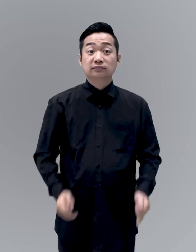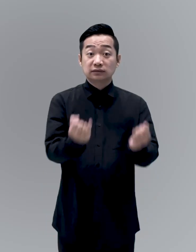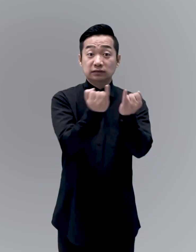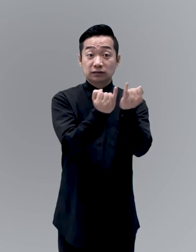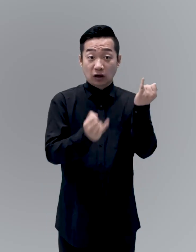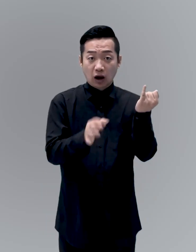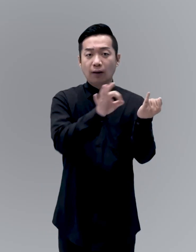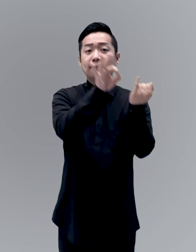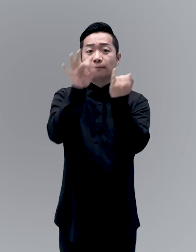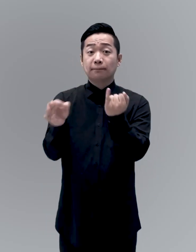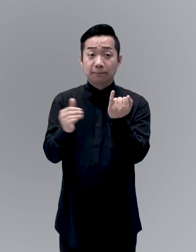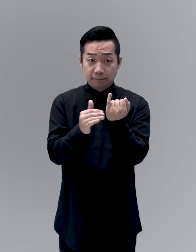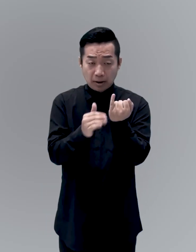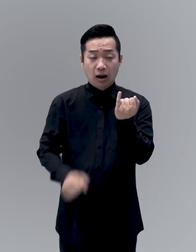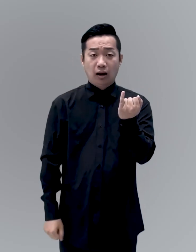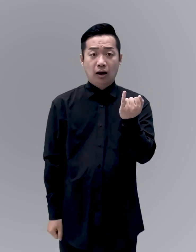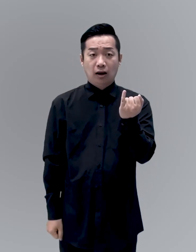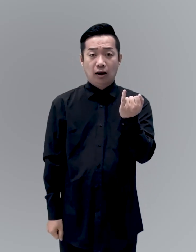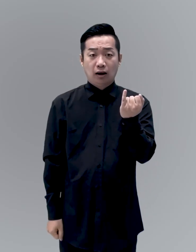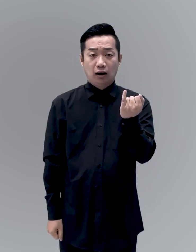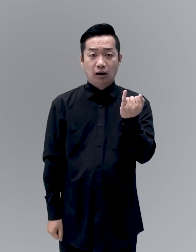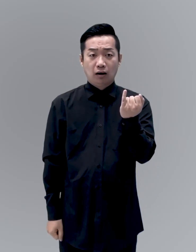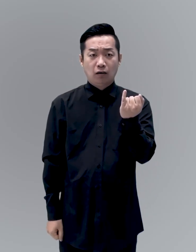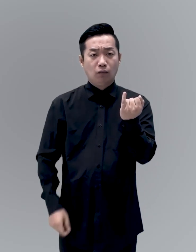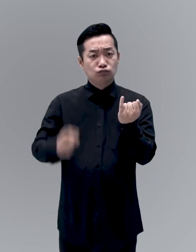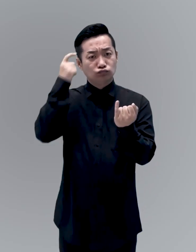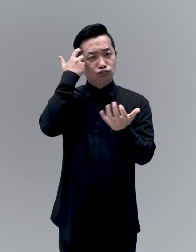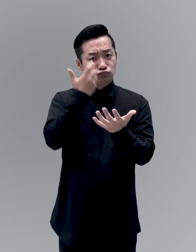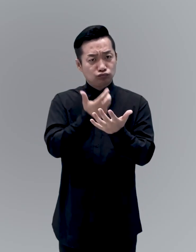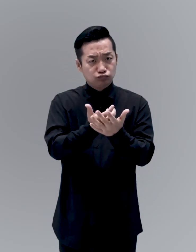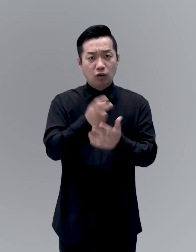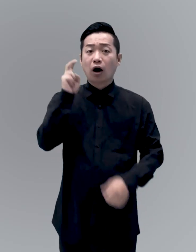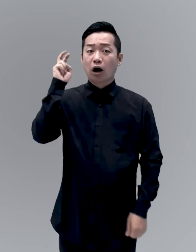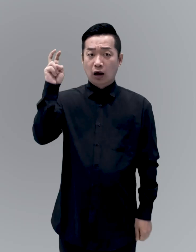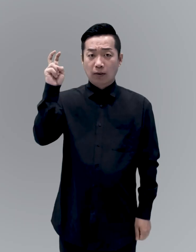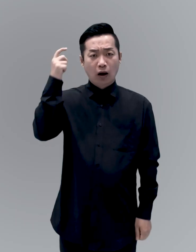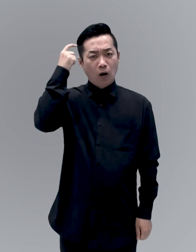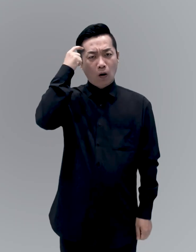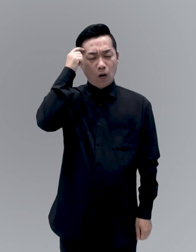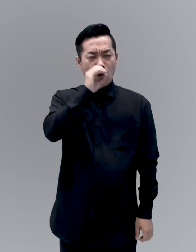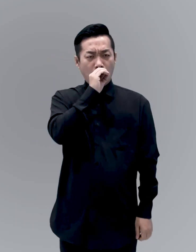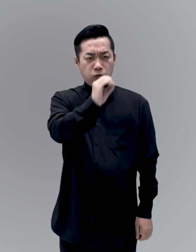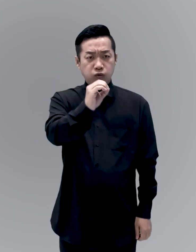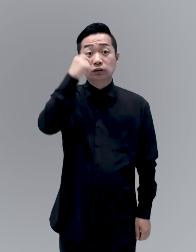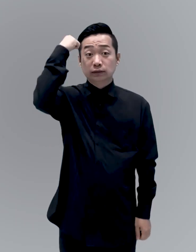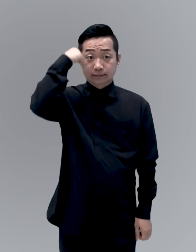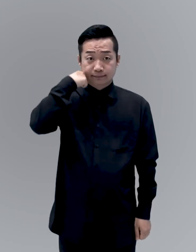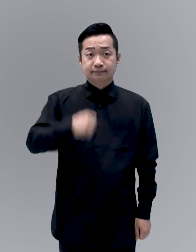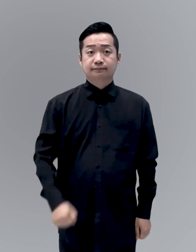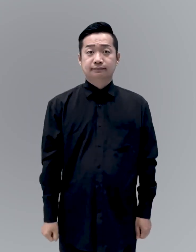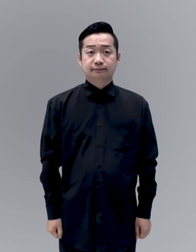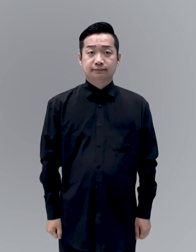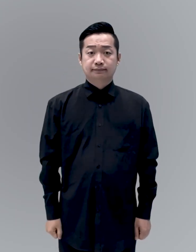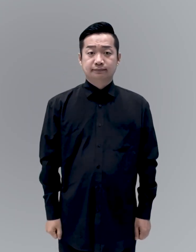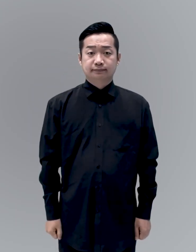여인은 재빠르게 구조되었지만 큰 충격을 받은 탓인지 정신이 멍해 보였다.